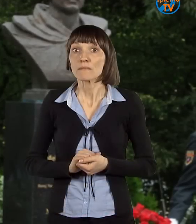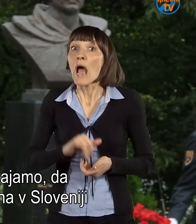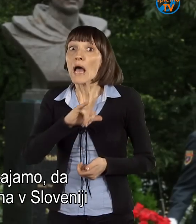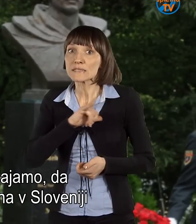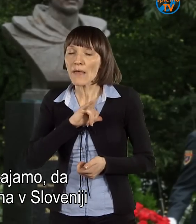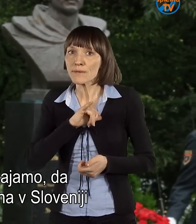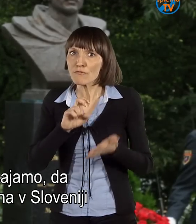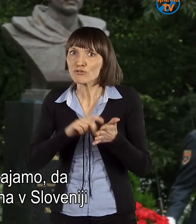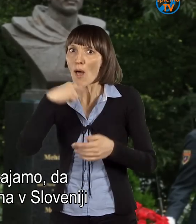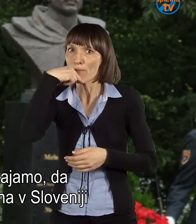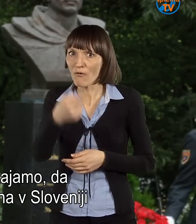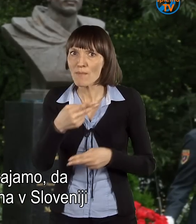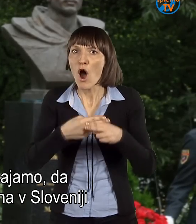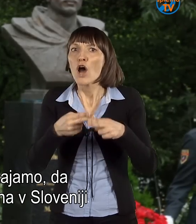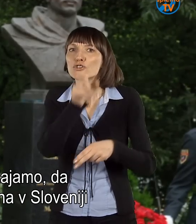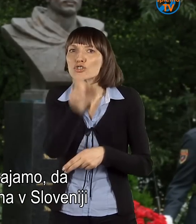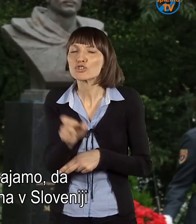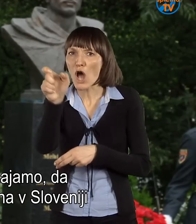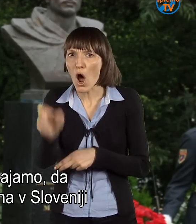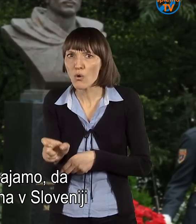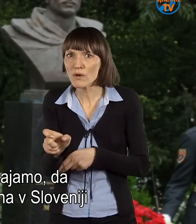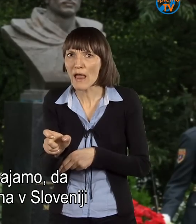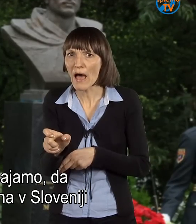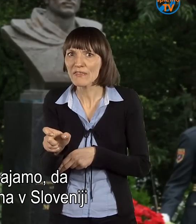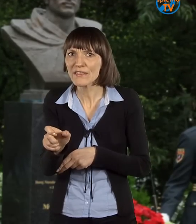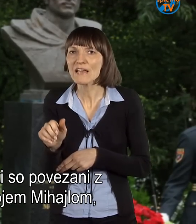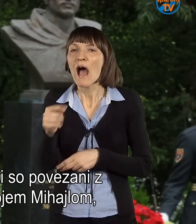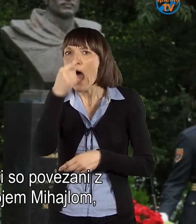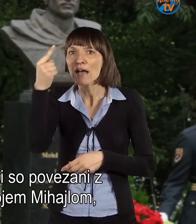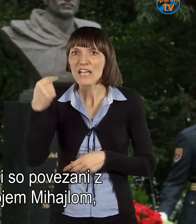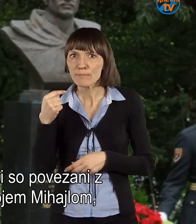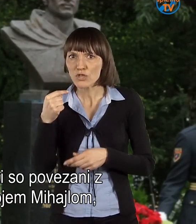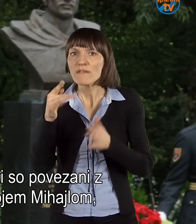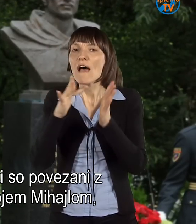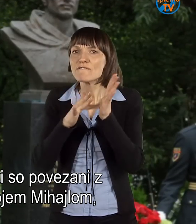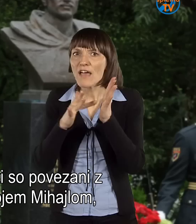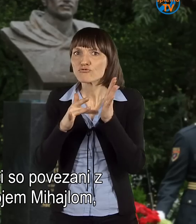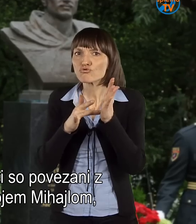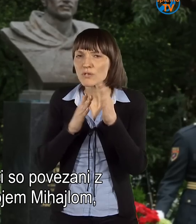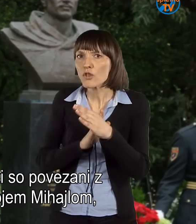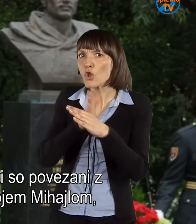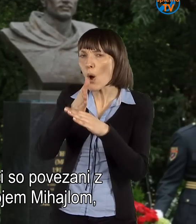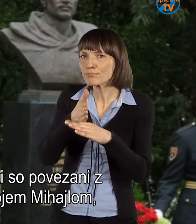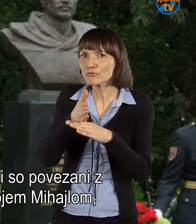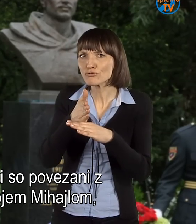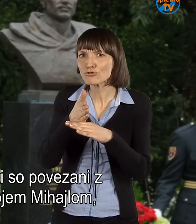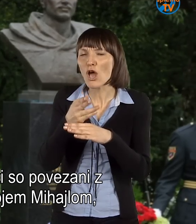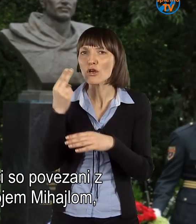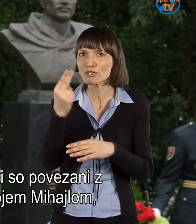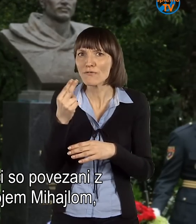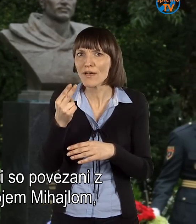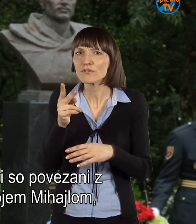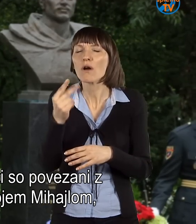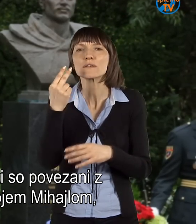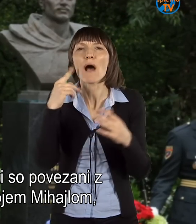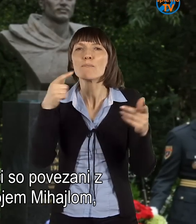Kot zanimivost dodajamo, da državljani Azerbajdžana v Sloveniji večkrat obiščejo kraje, ki so povezani z njihovim